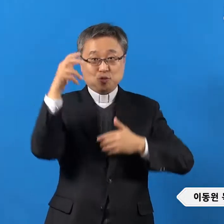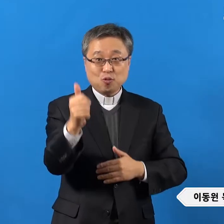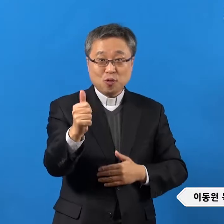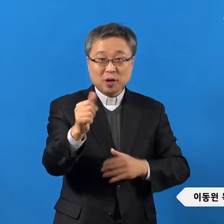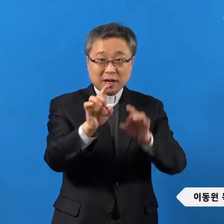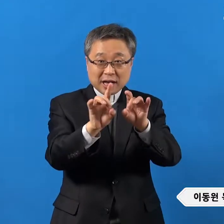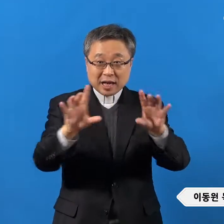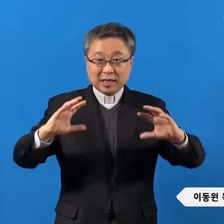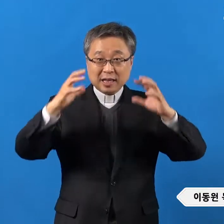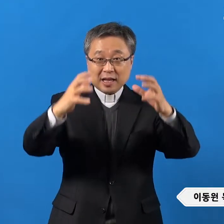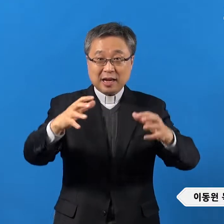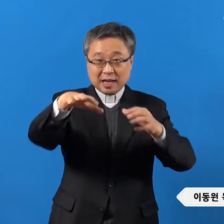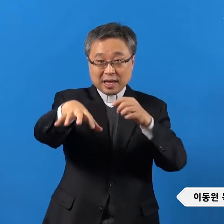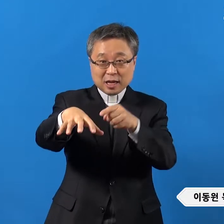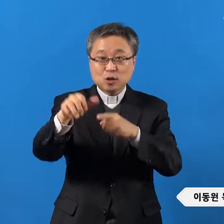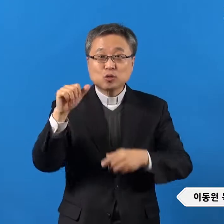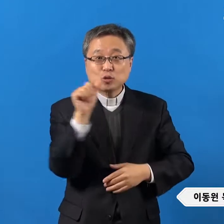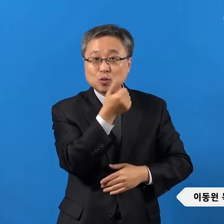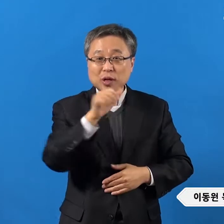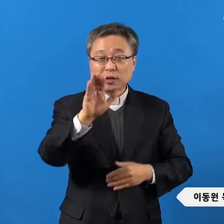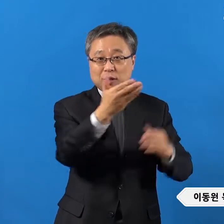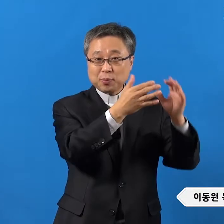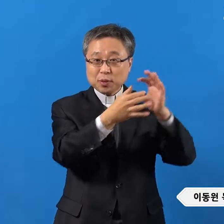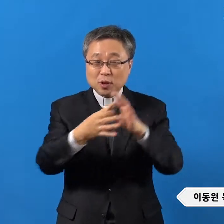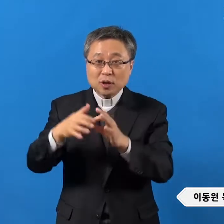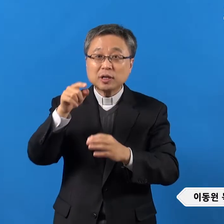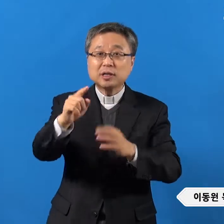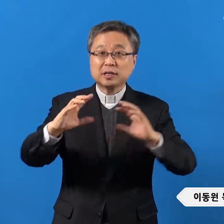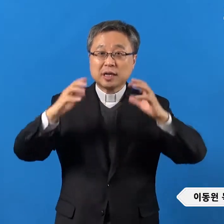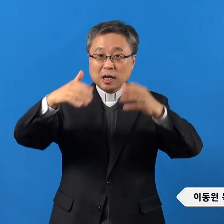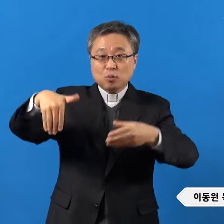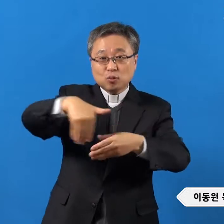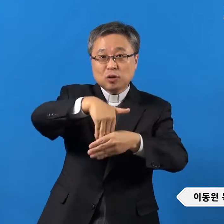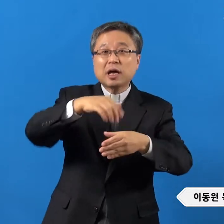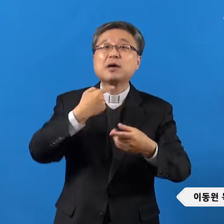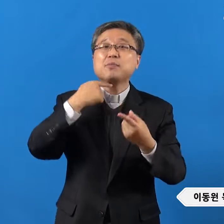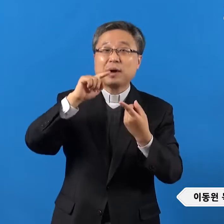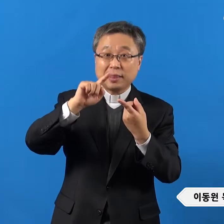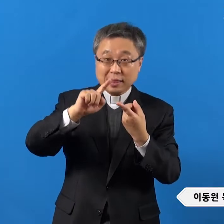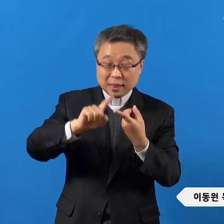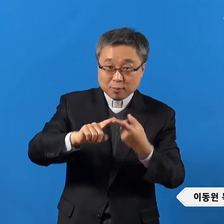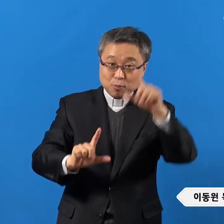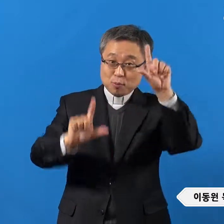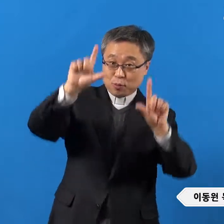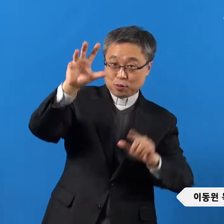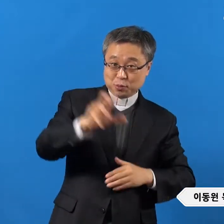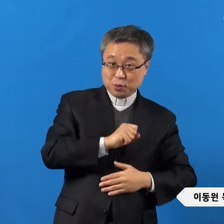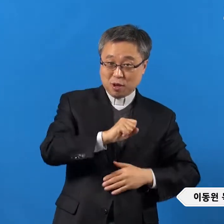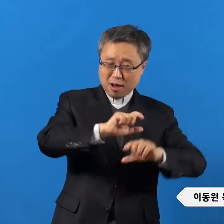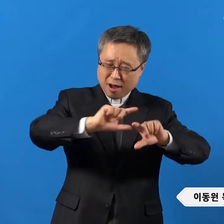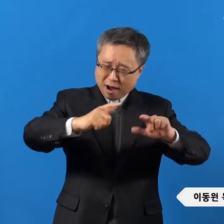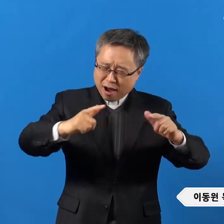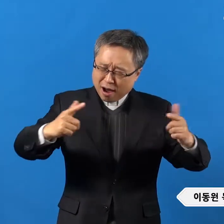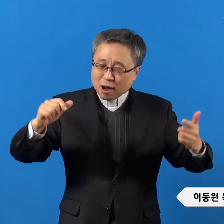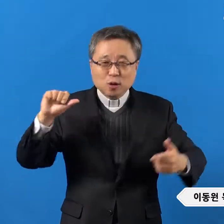소개되면서 그 나라의 문화에 맞는 캐릭터로 그렇게 다양하게 소개되기 시작했습니다.